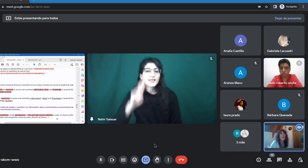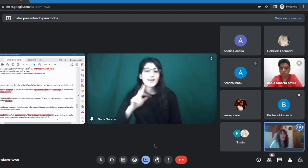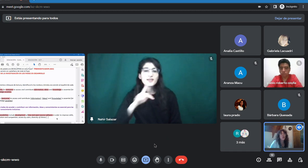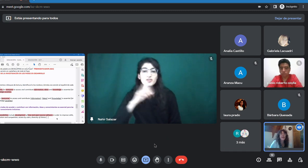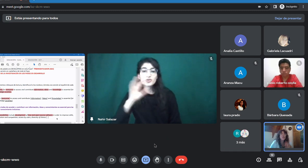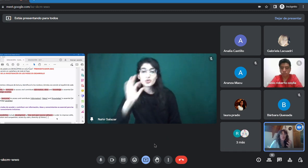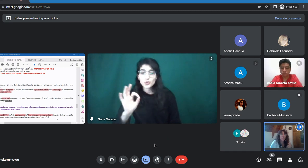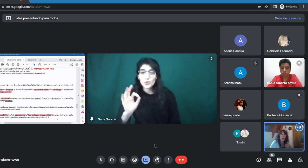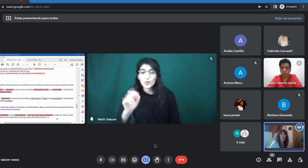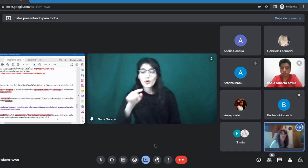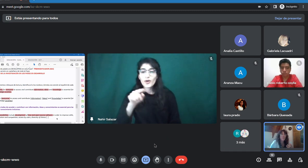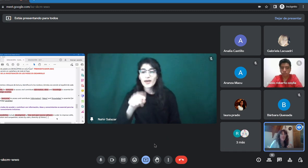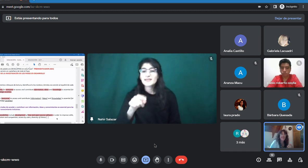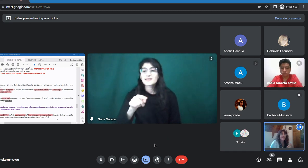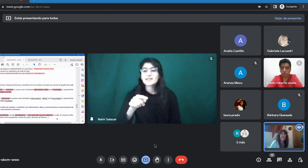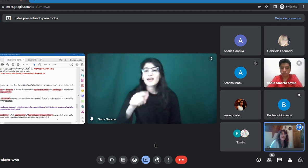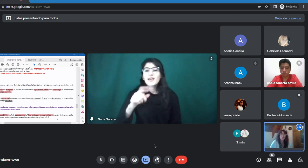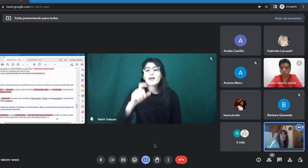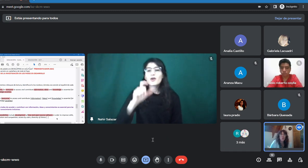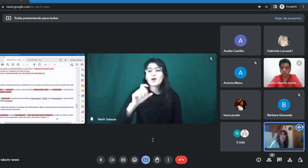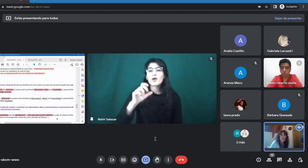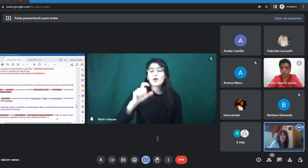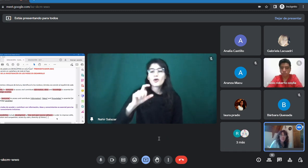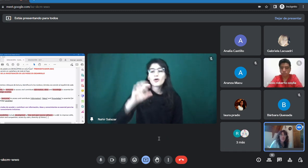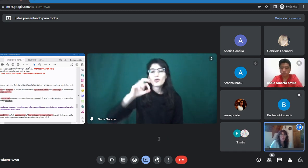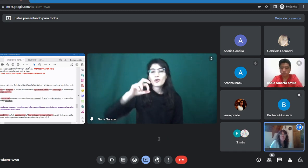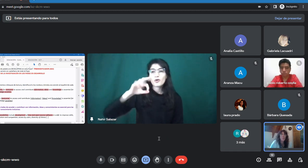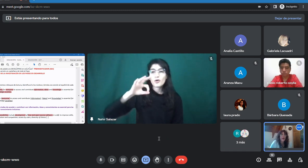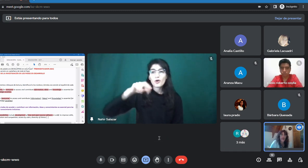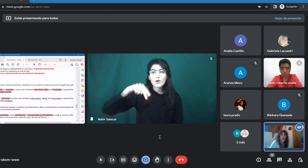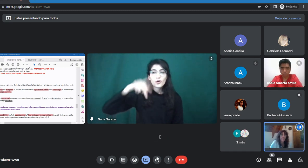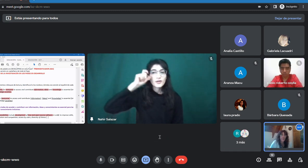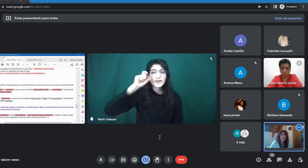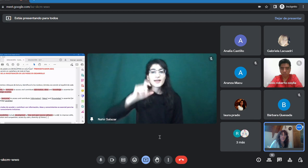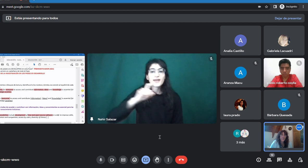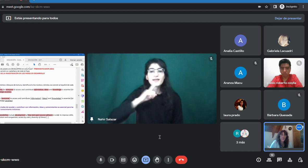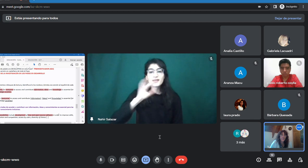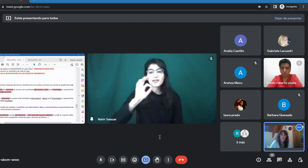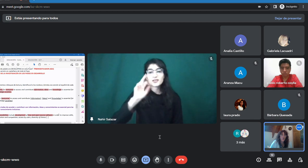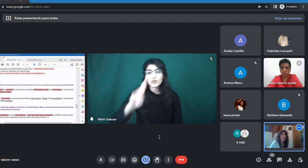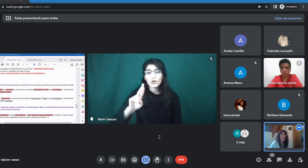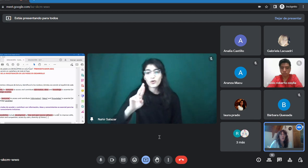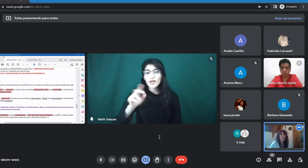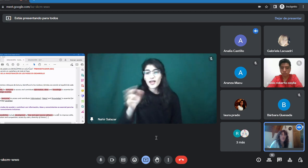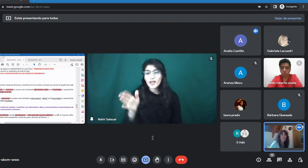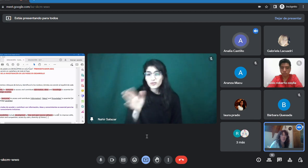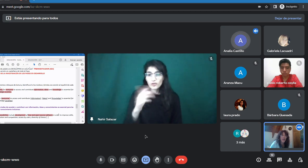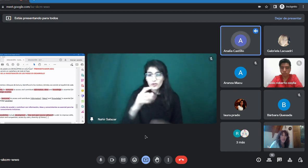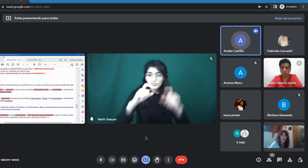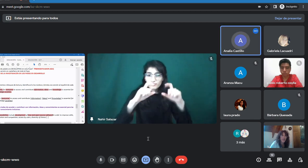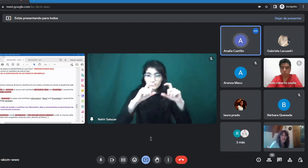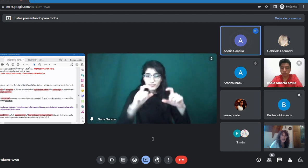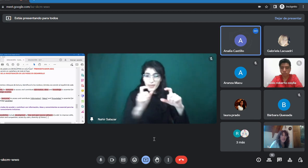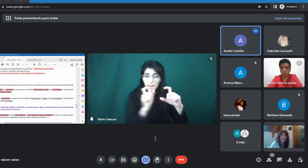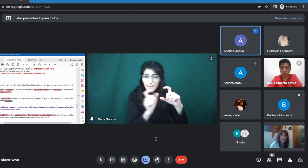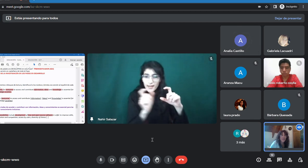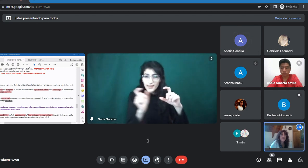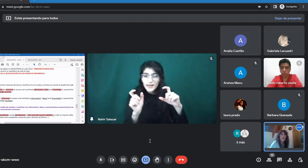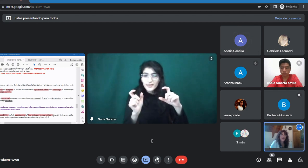un conector que lo vamos a ver más adelante, que todo eso se traduce para o con el objetivo de,